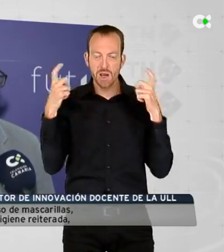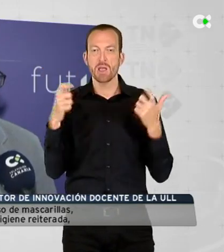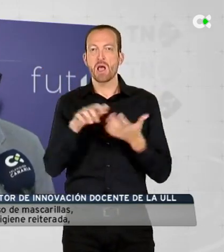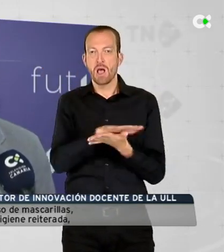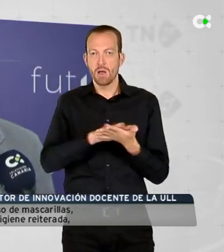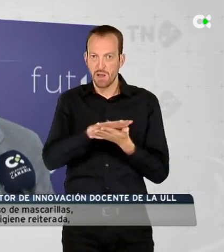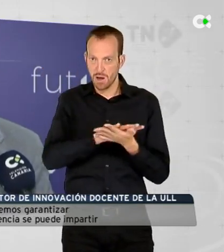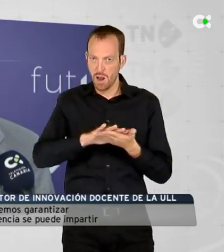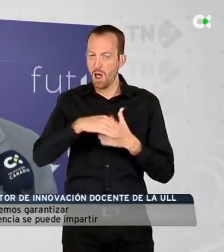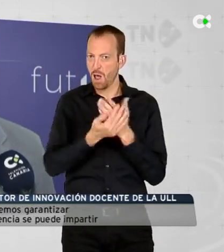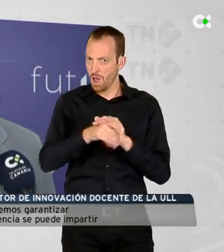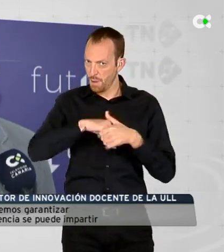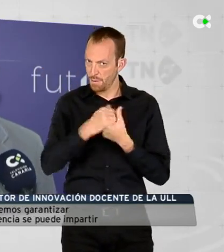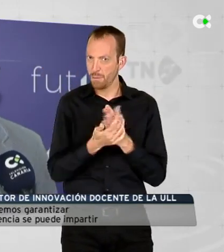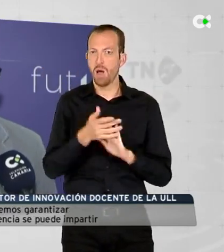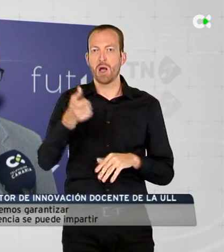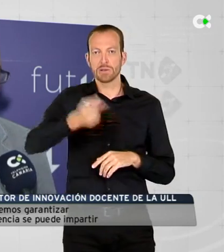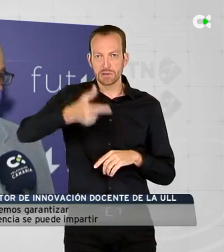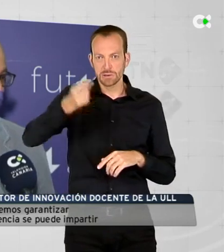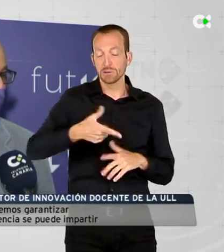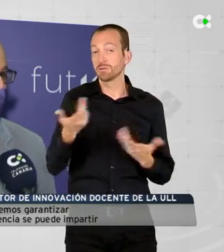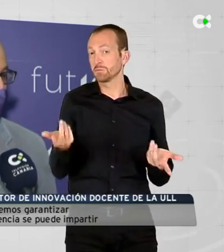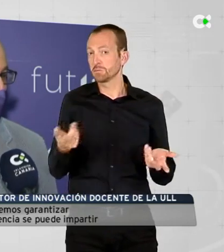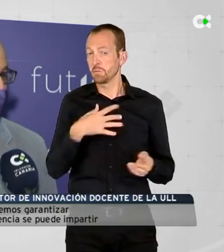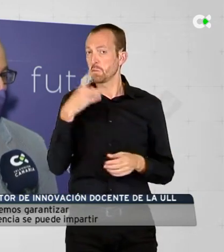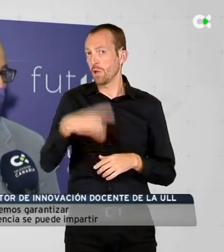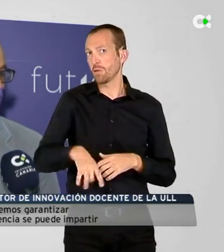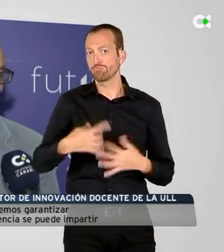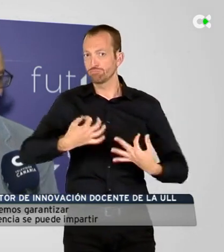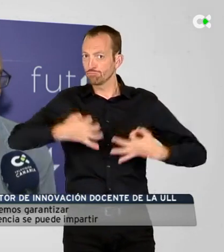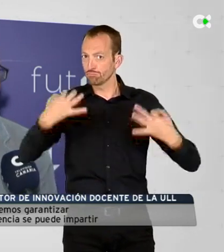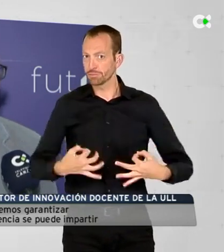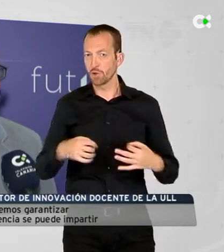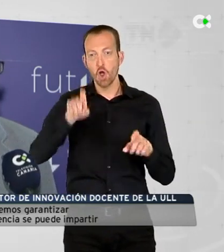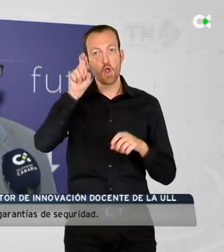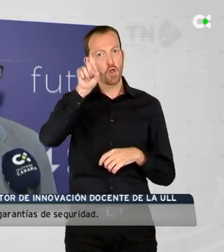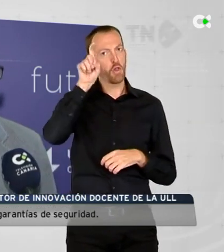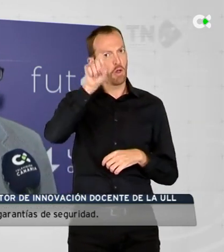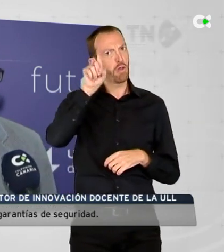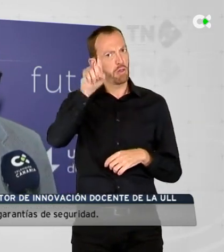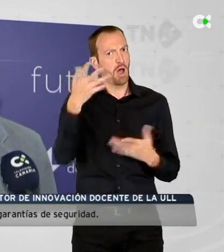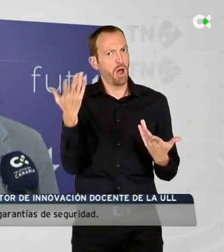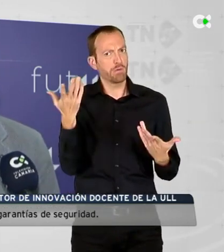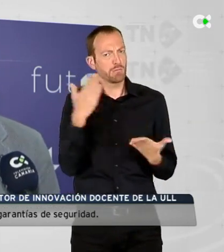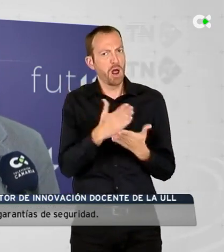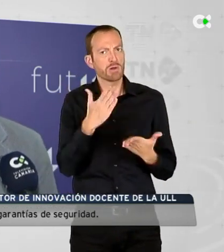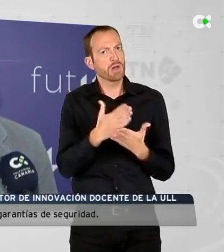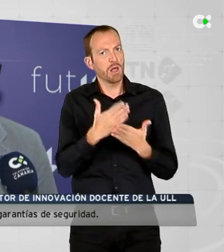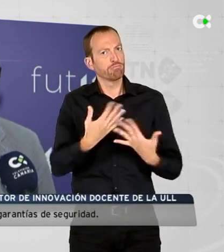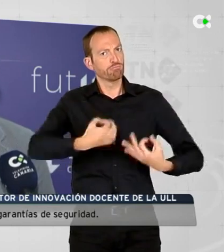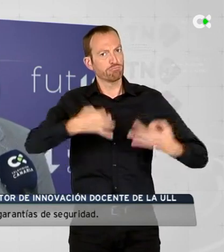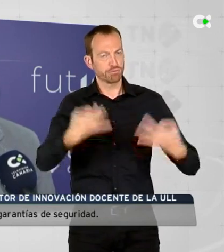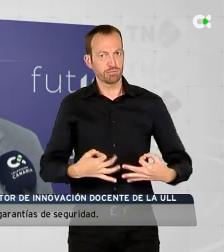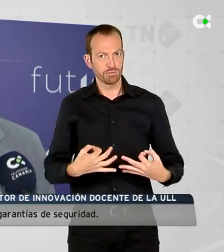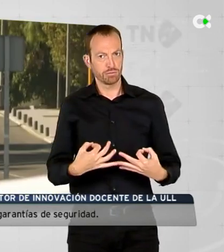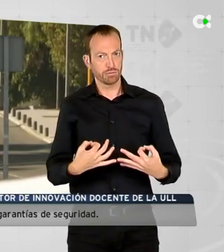higiene reiterada de las mismas podemos garantizar que la docencia se pueda impartir con plenas